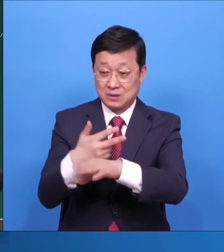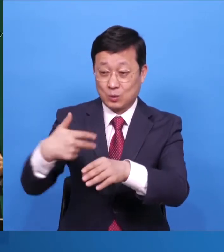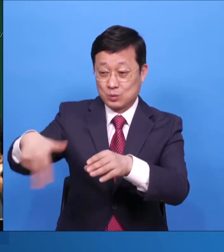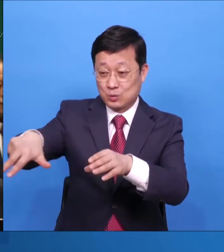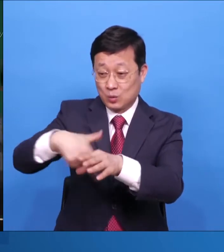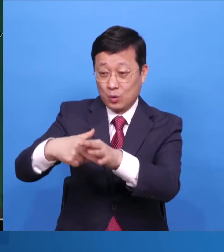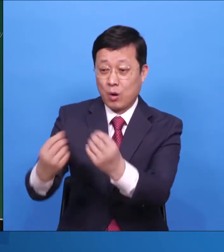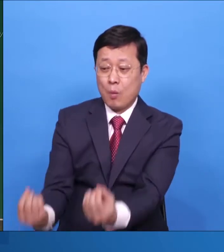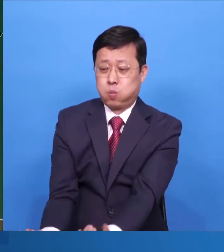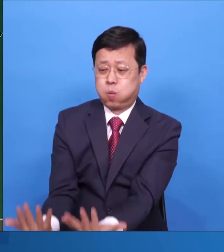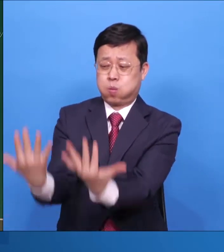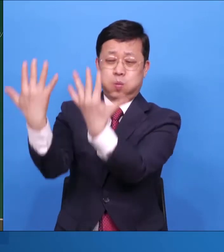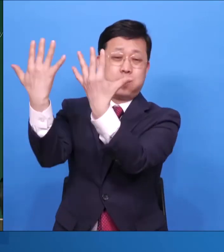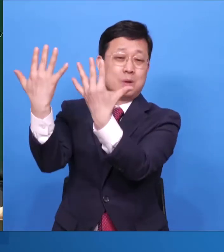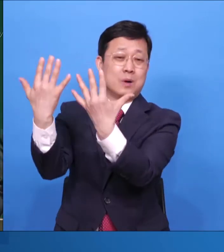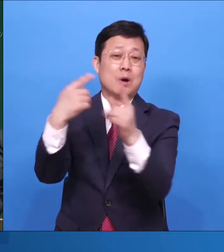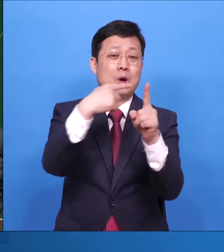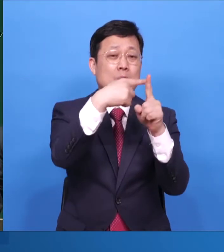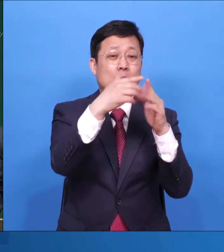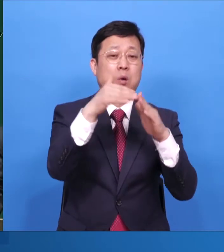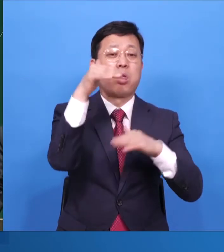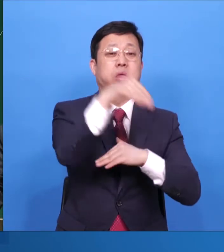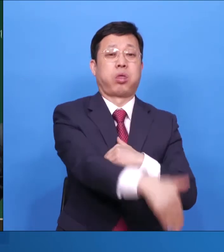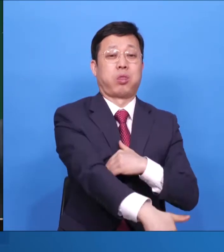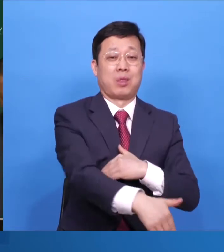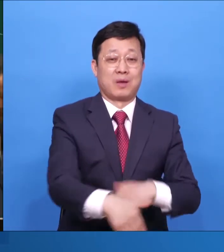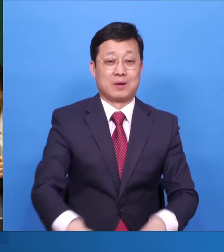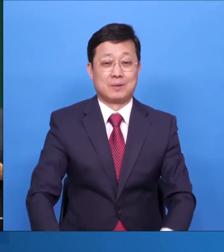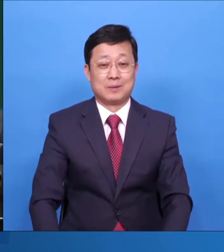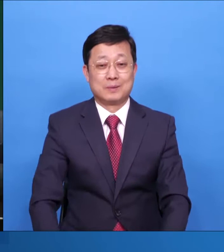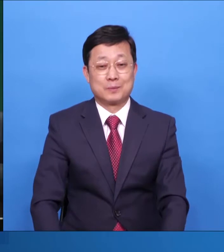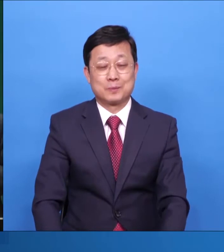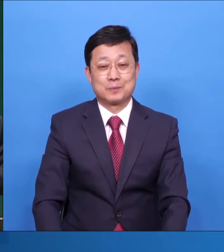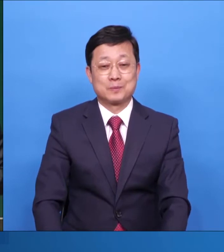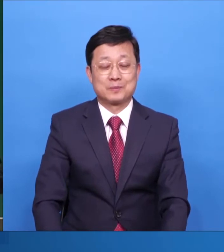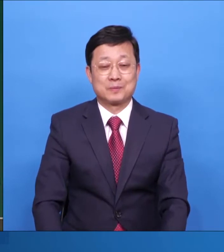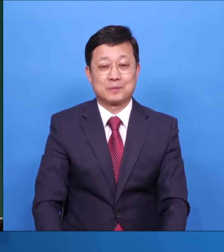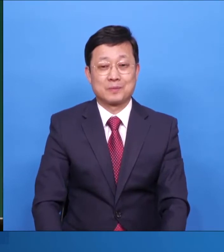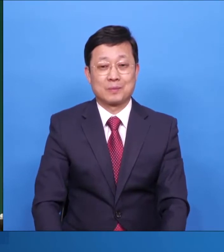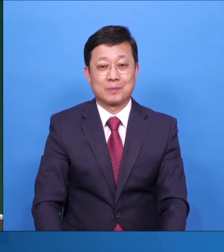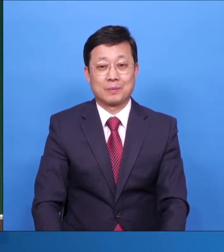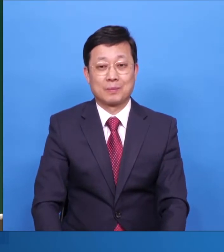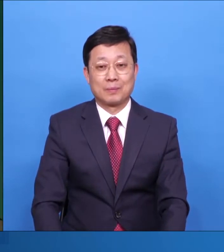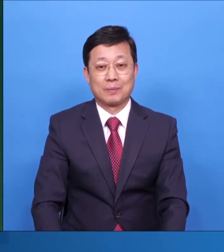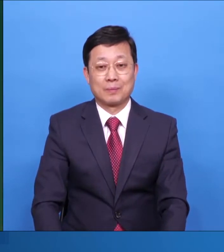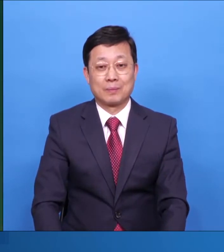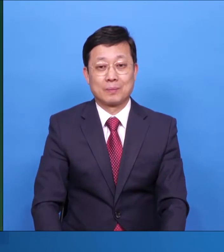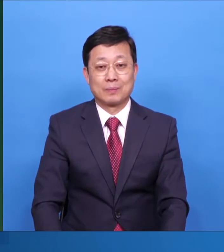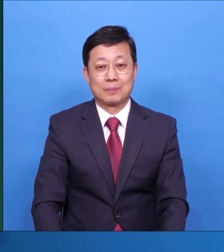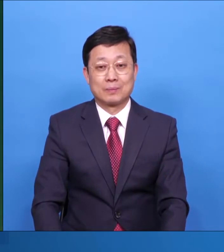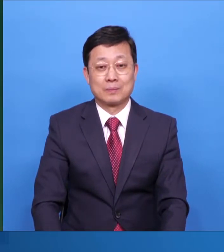Y entrando por esas grietas vemos como las tres organizaciones y las religiones están ya posicionadas.